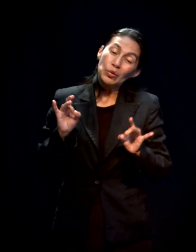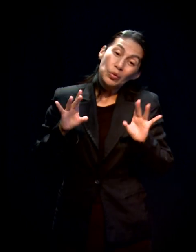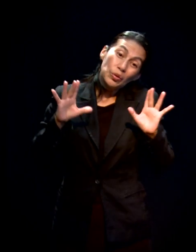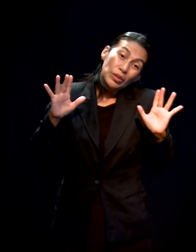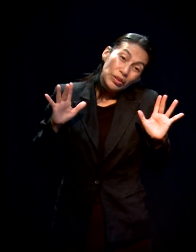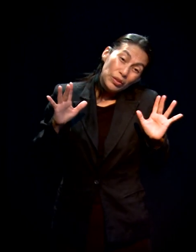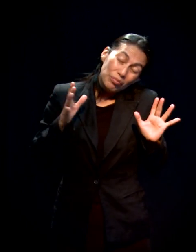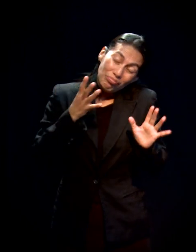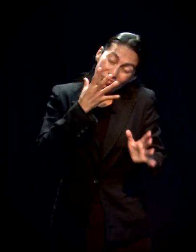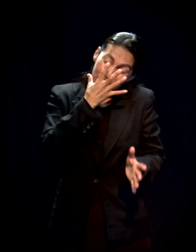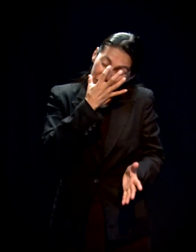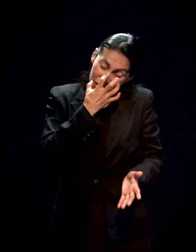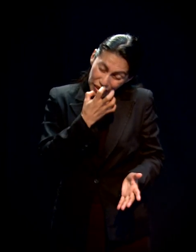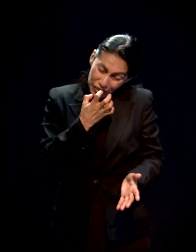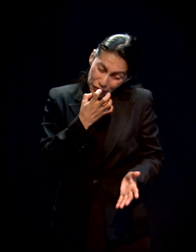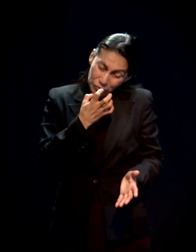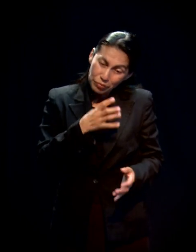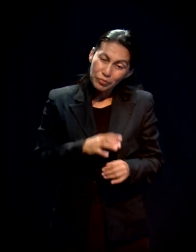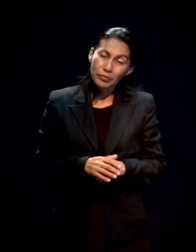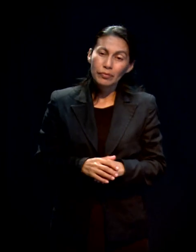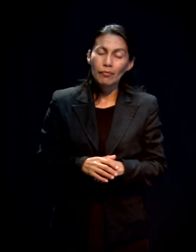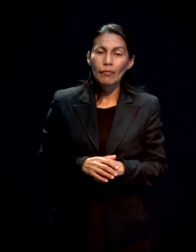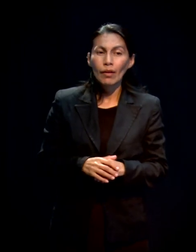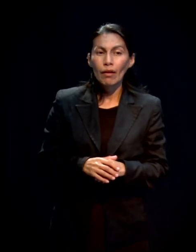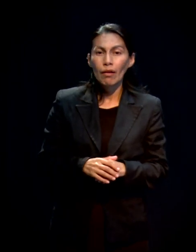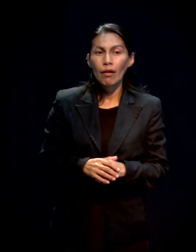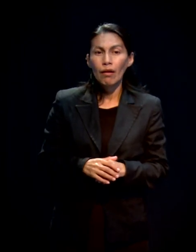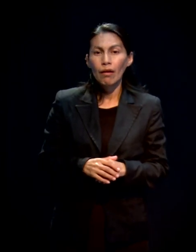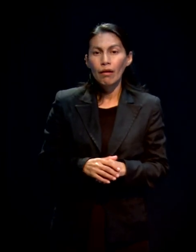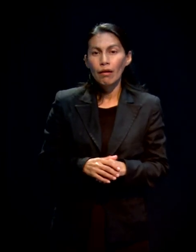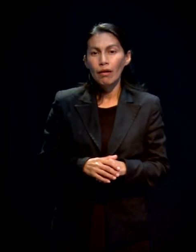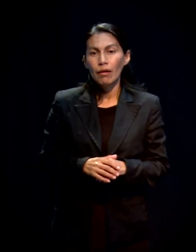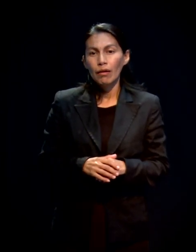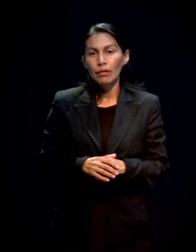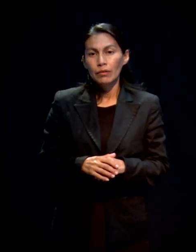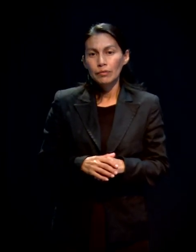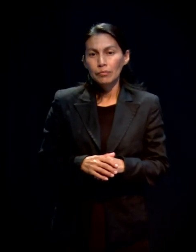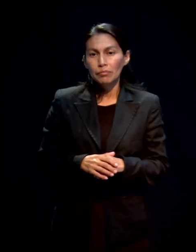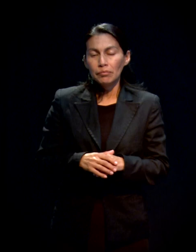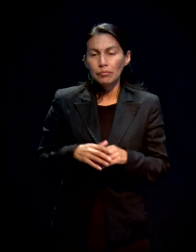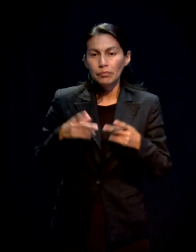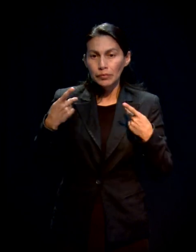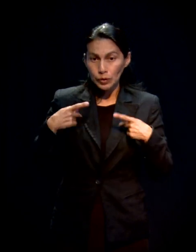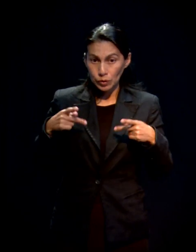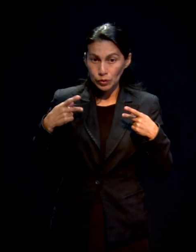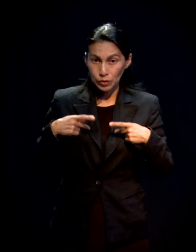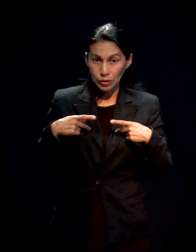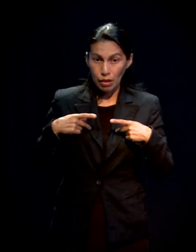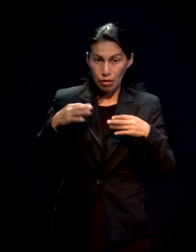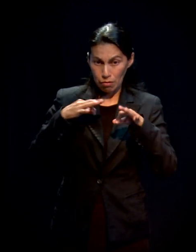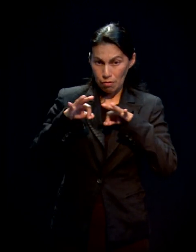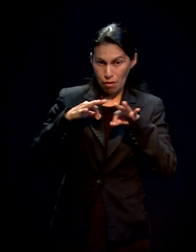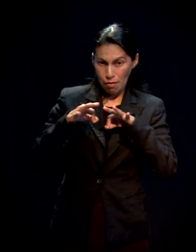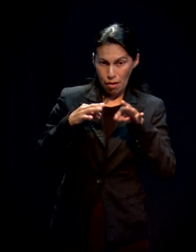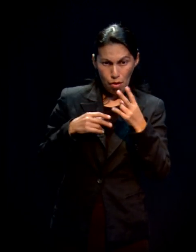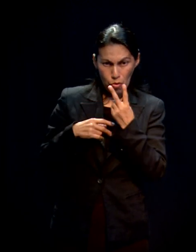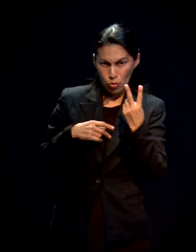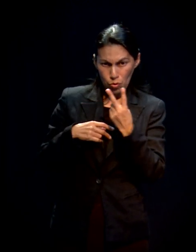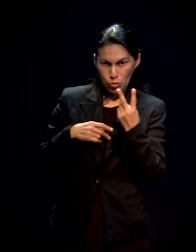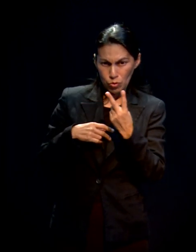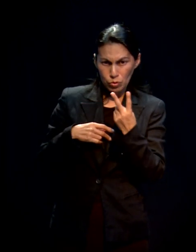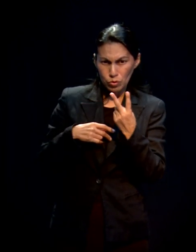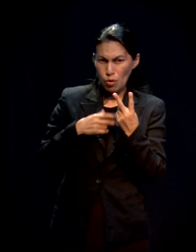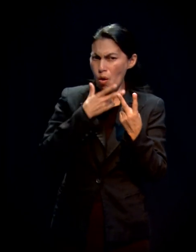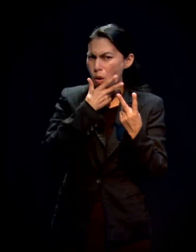momento pasó algo triste en pocas palabras cuando iba con con la persona con la cual él